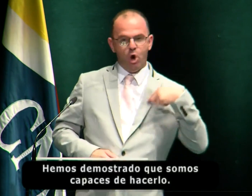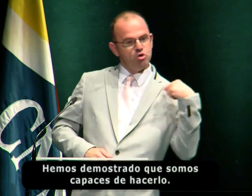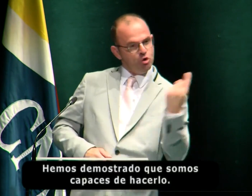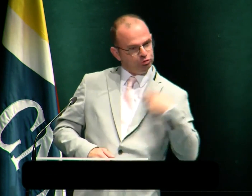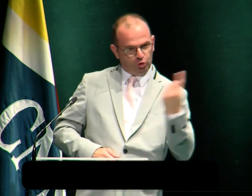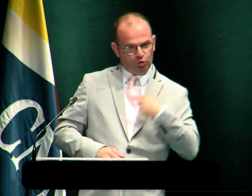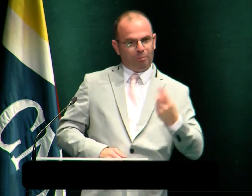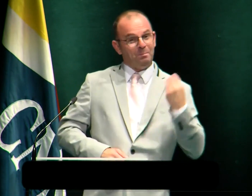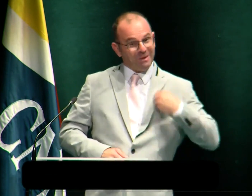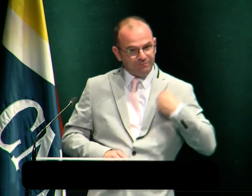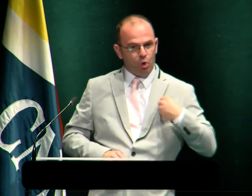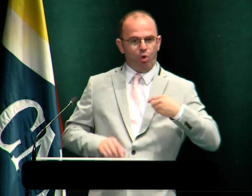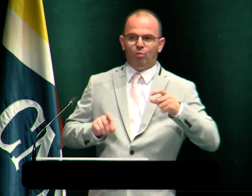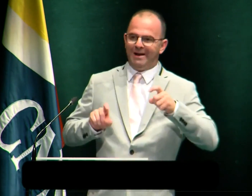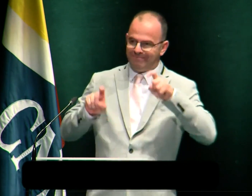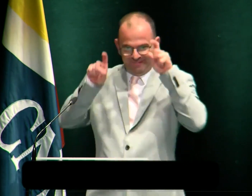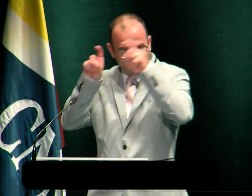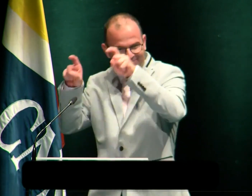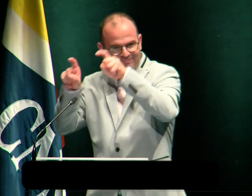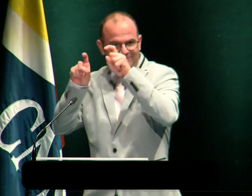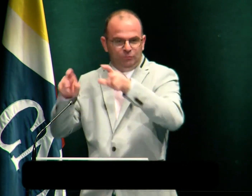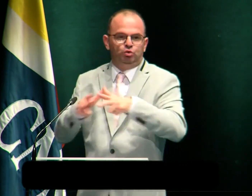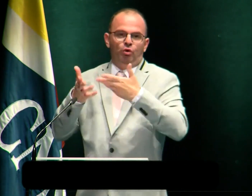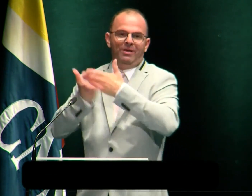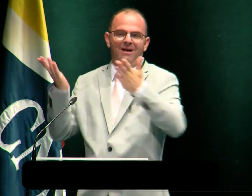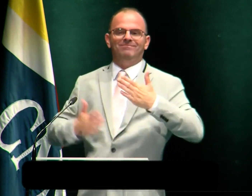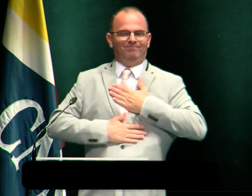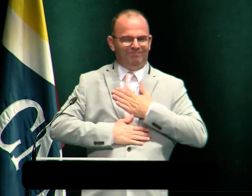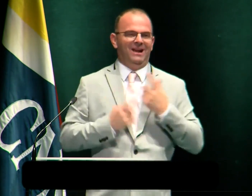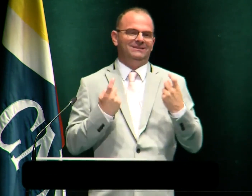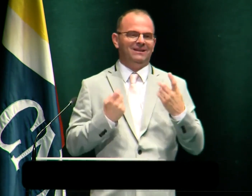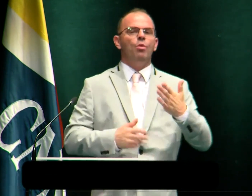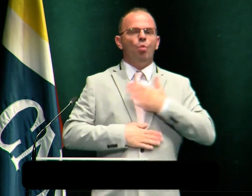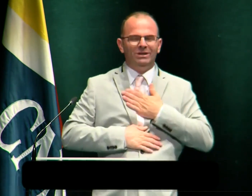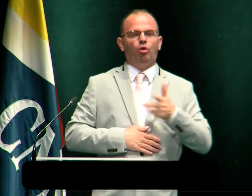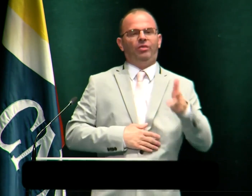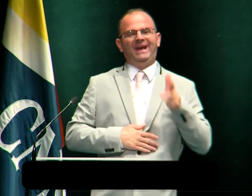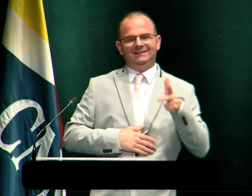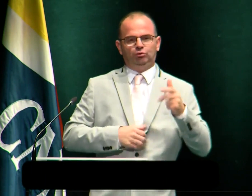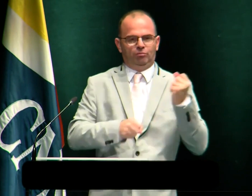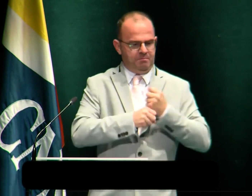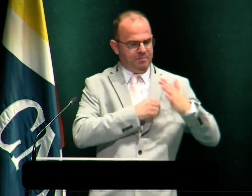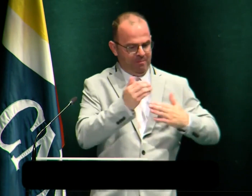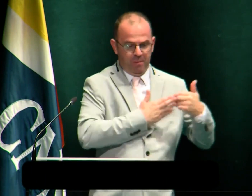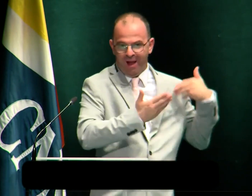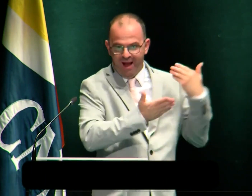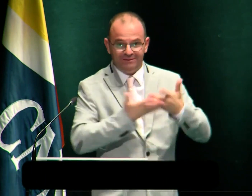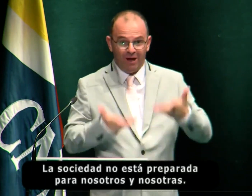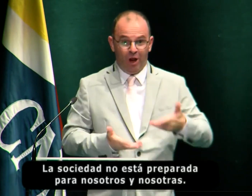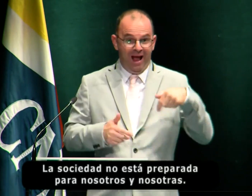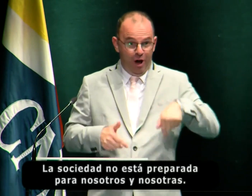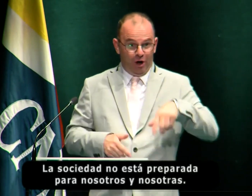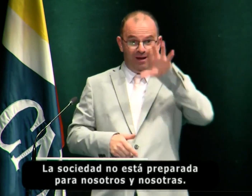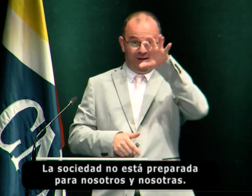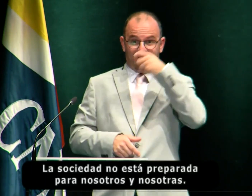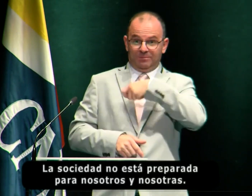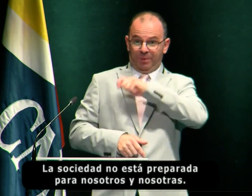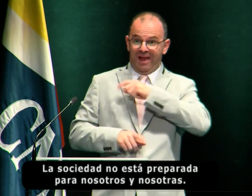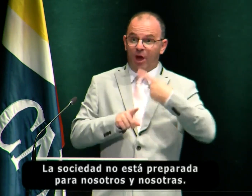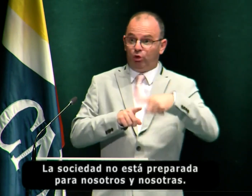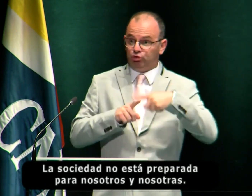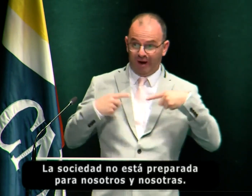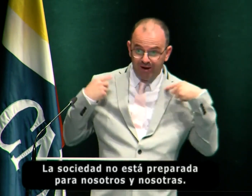La sociedad no está preparada para nosotros y nosotras. Nosotros y nosotras tenemos que enseñar a la sociedad cuáles son nuestros derechos, cuáles son